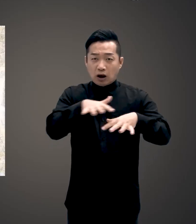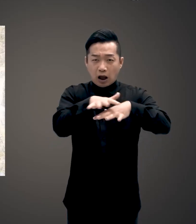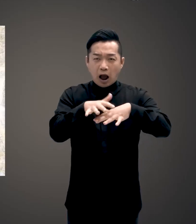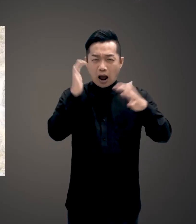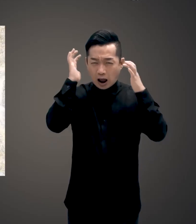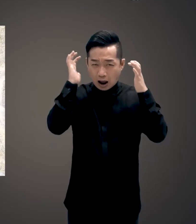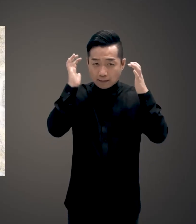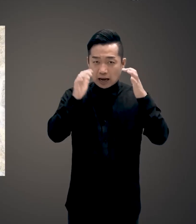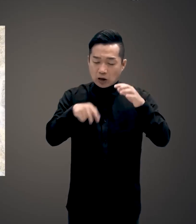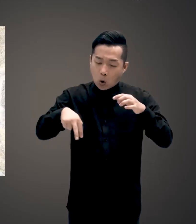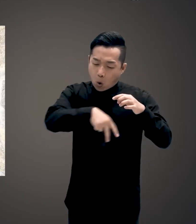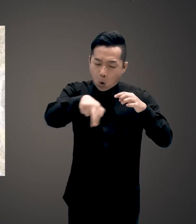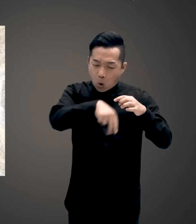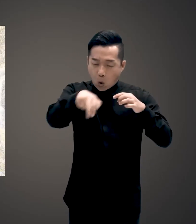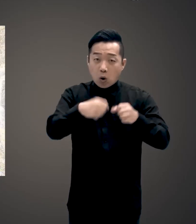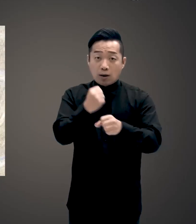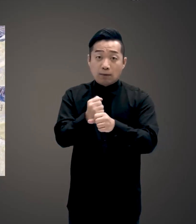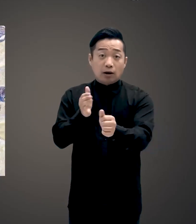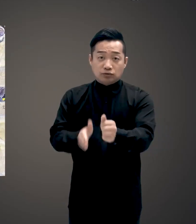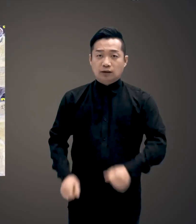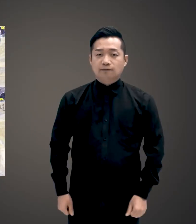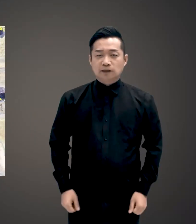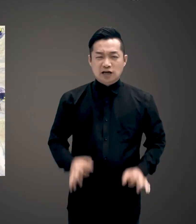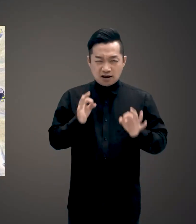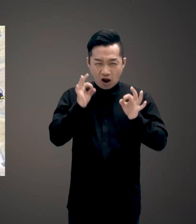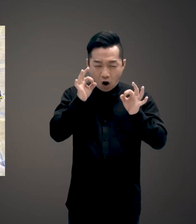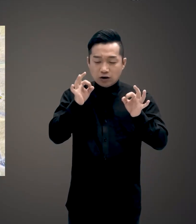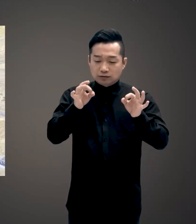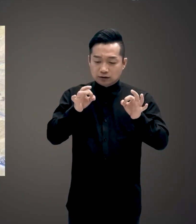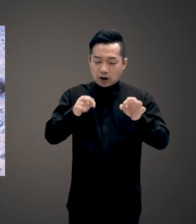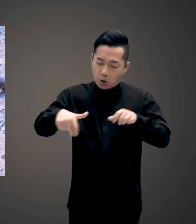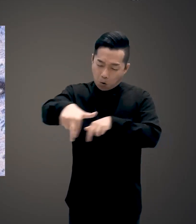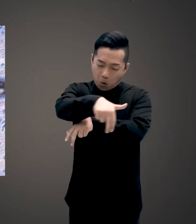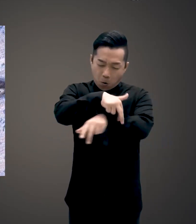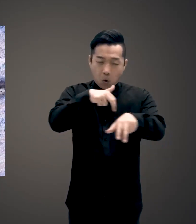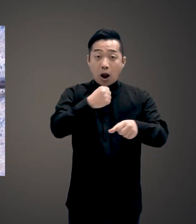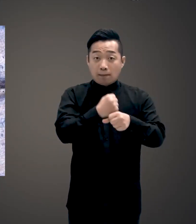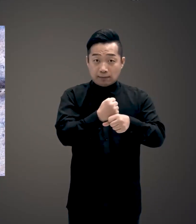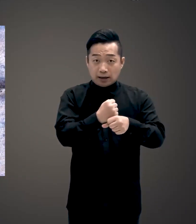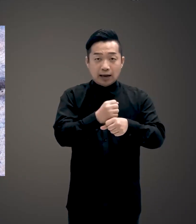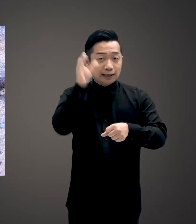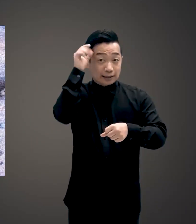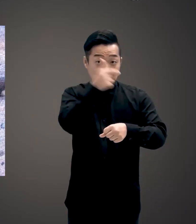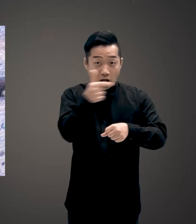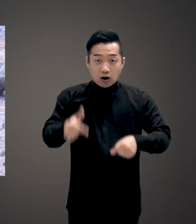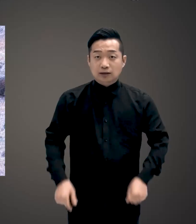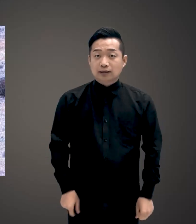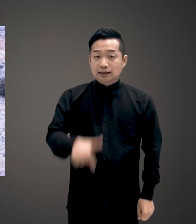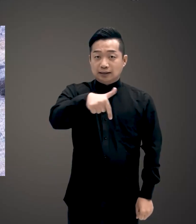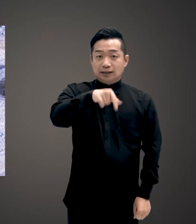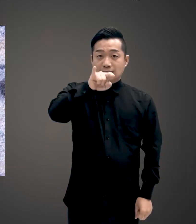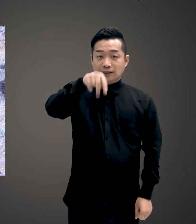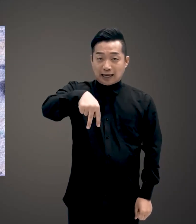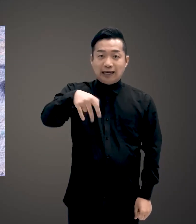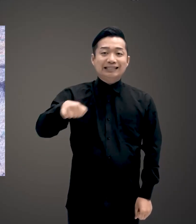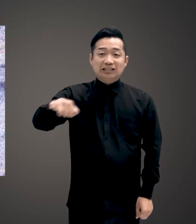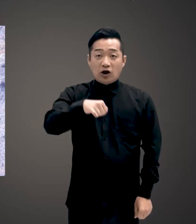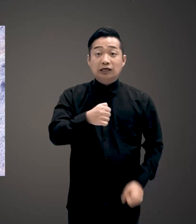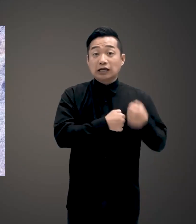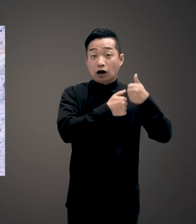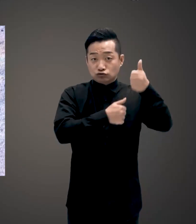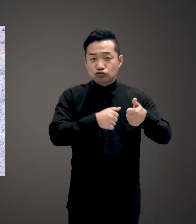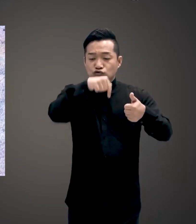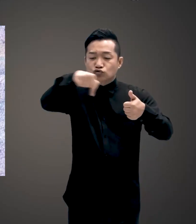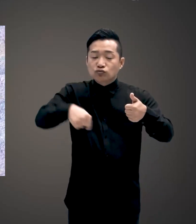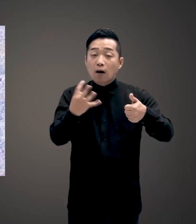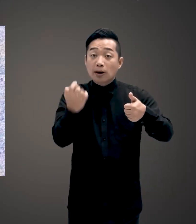빠지도록 더욱더 꼬불꼬불하게 그려주시오! 열심히 그리겠습니다! 기대가 매우 큽니다! 갯지렁이 장군! 구멍은